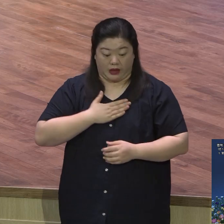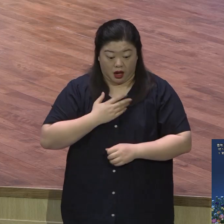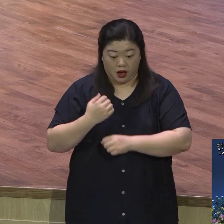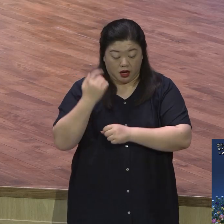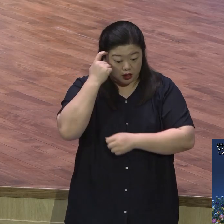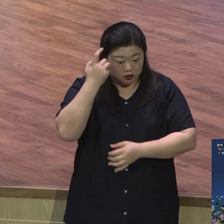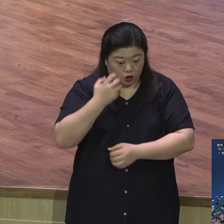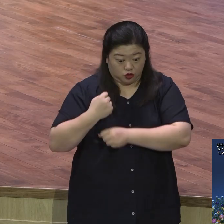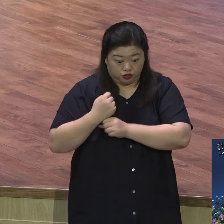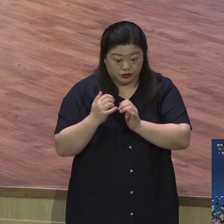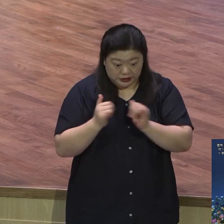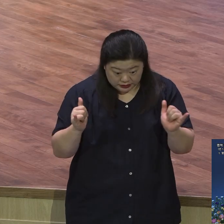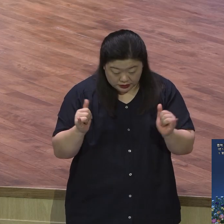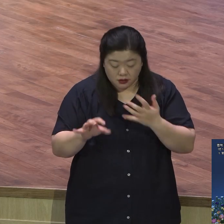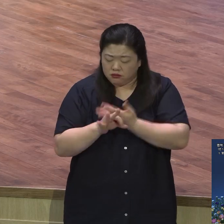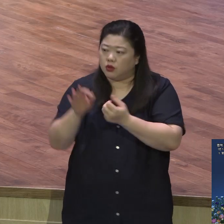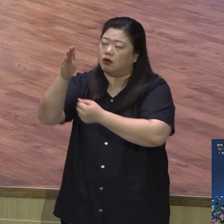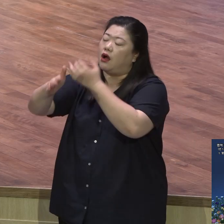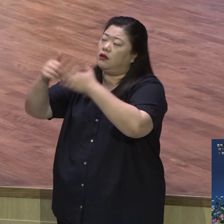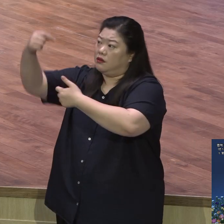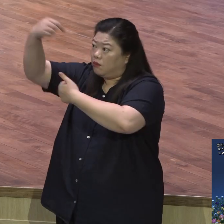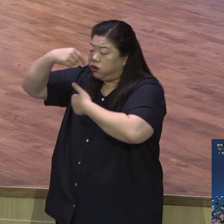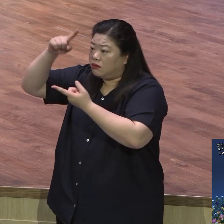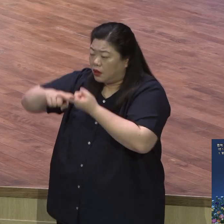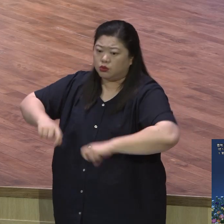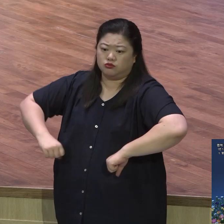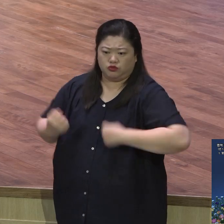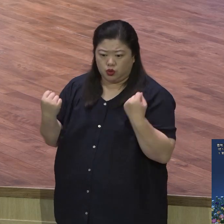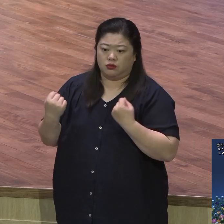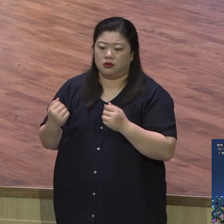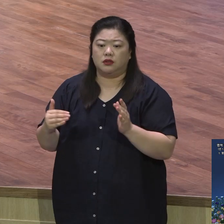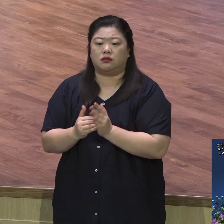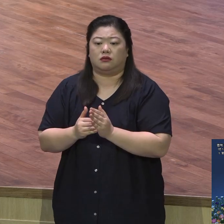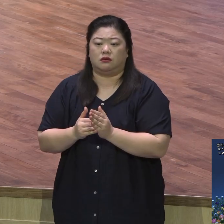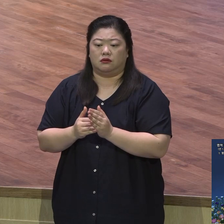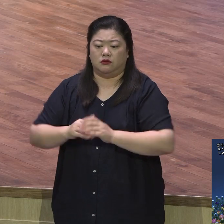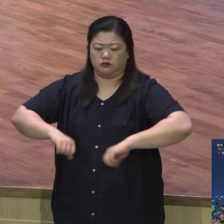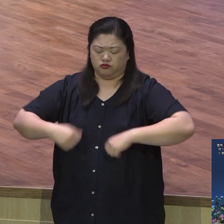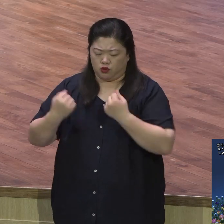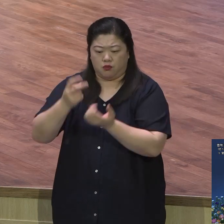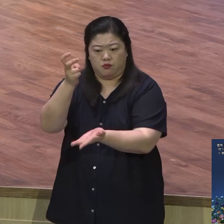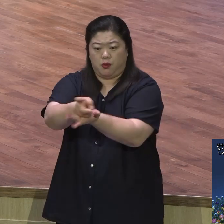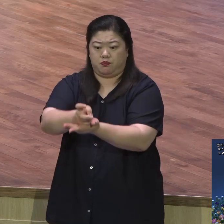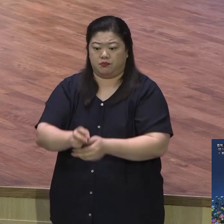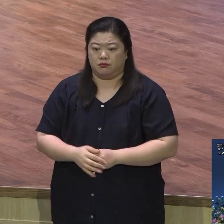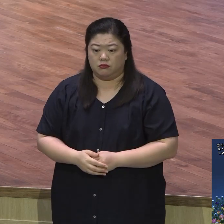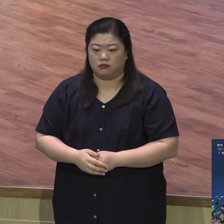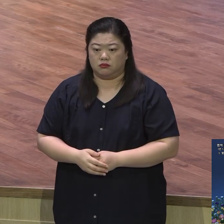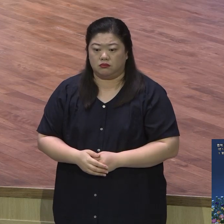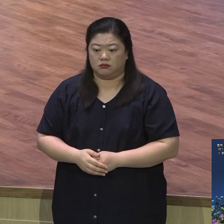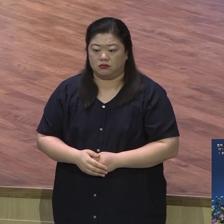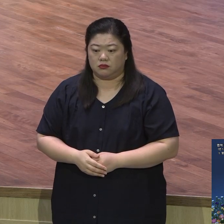말씀이 떨어지는 즉시 즉시 순종해야 돼요. 즉시 순종 말씀 따른 즉시